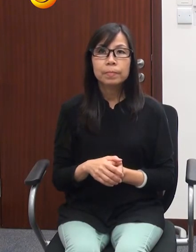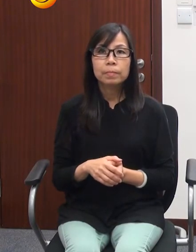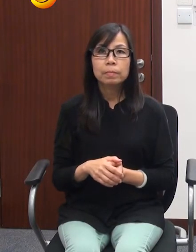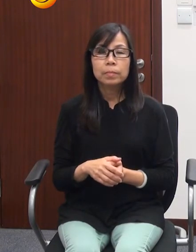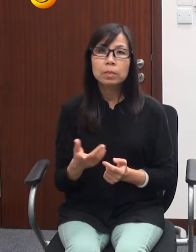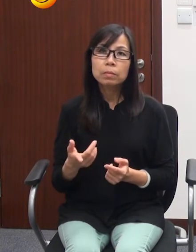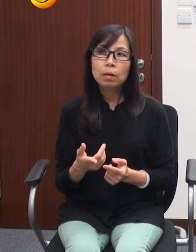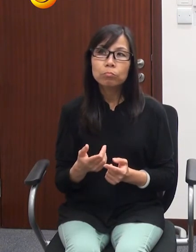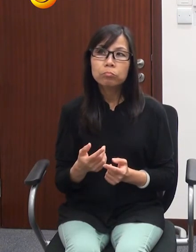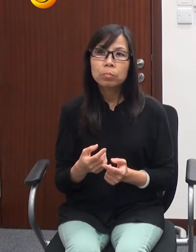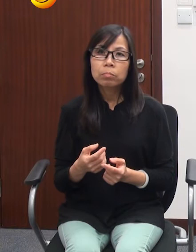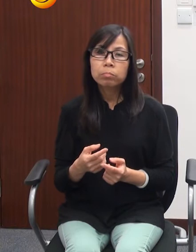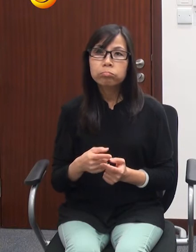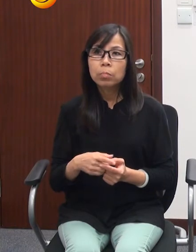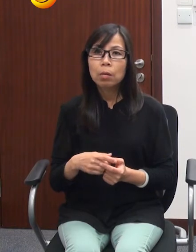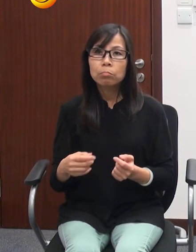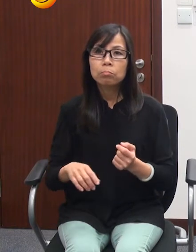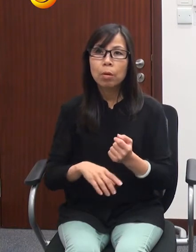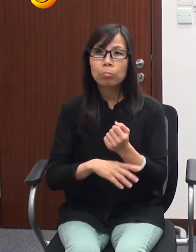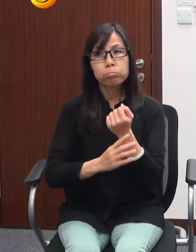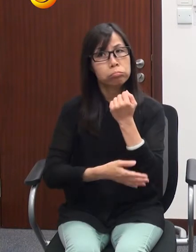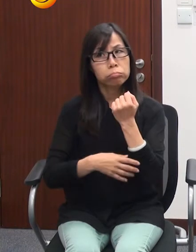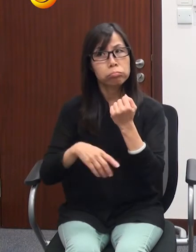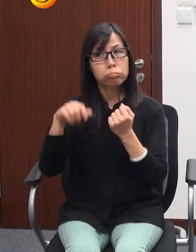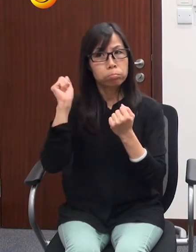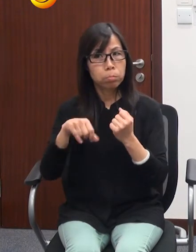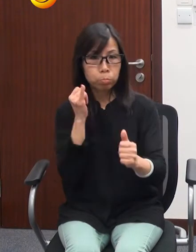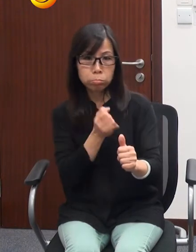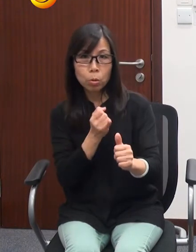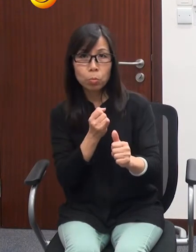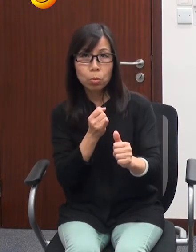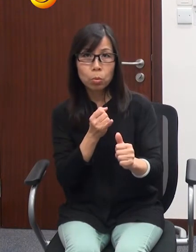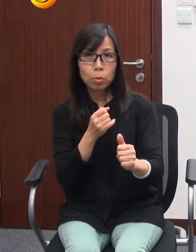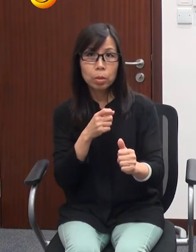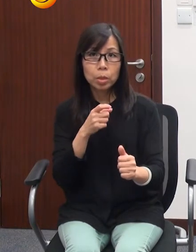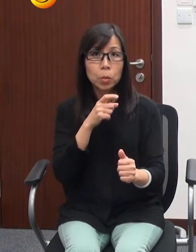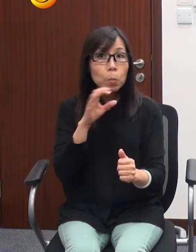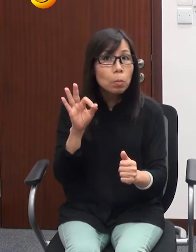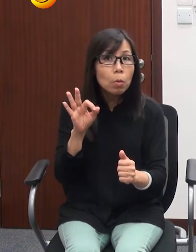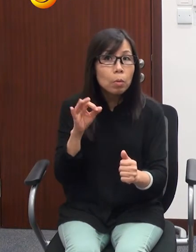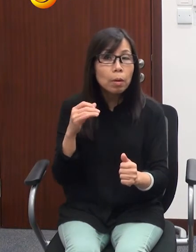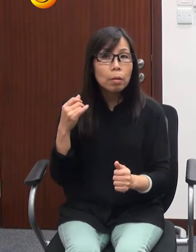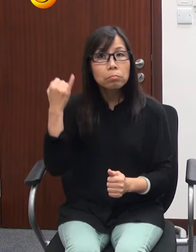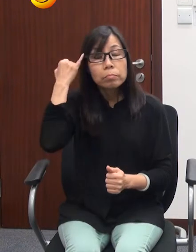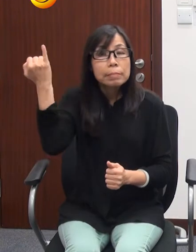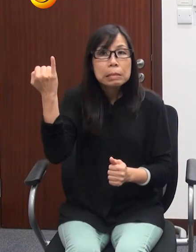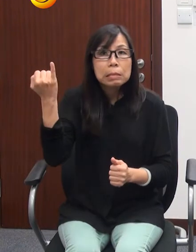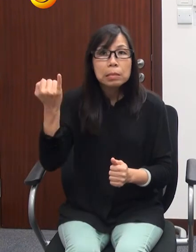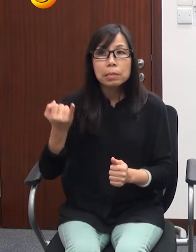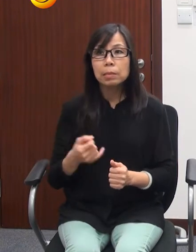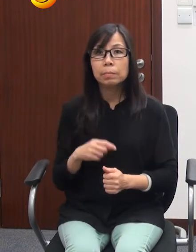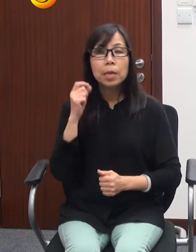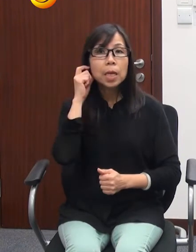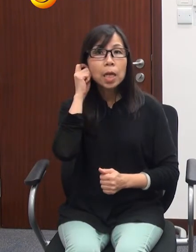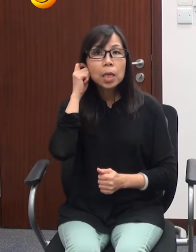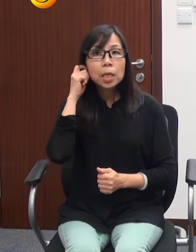佢就講可以唔起訴真係冇計喎，梁愛詩啦。係咪梁愛詩？即係嗱，梁愛詩就冇得起